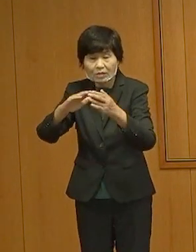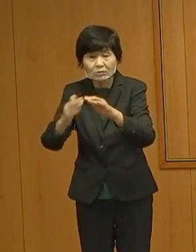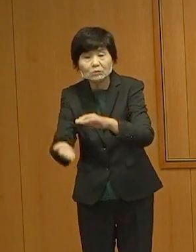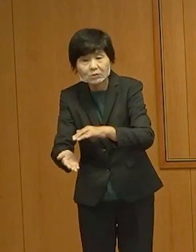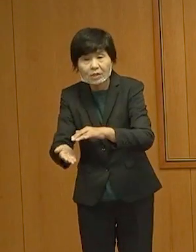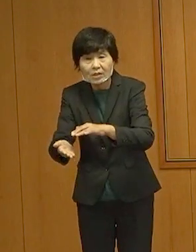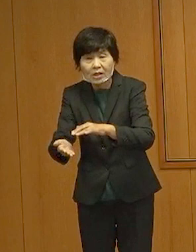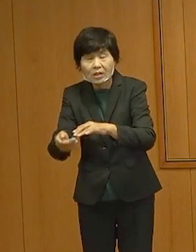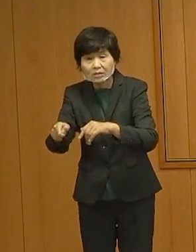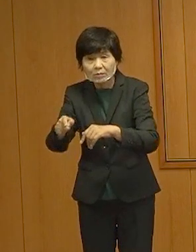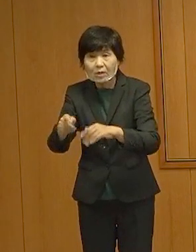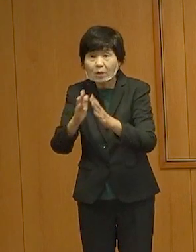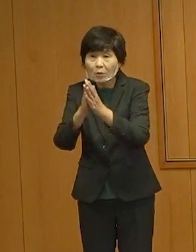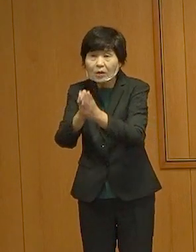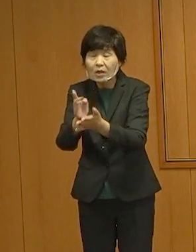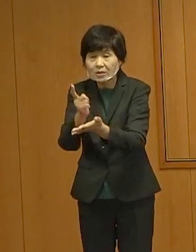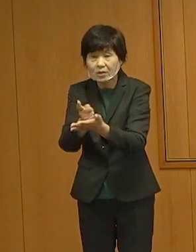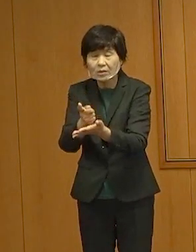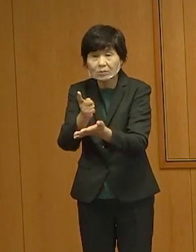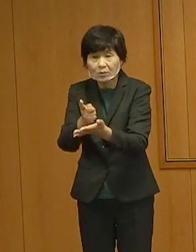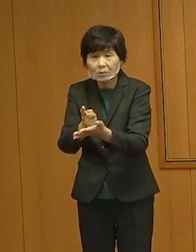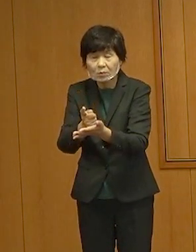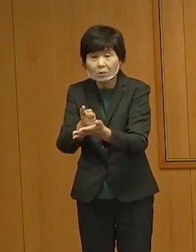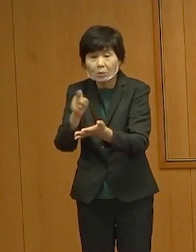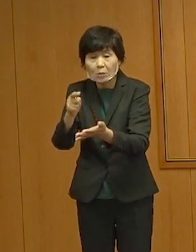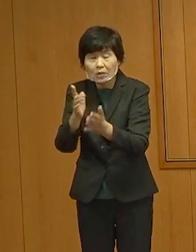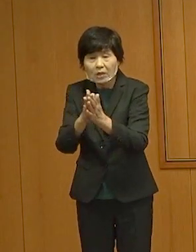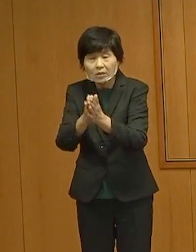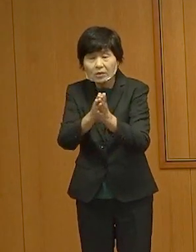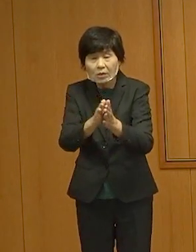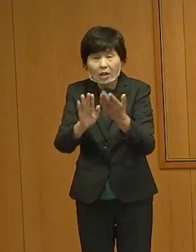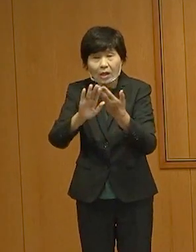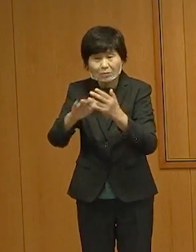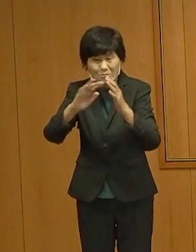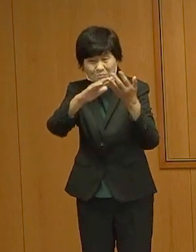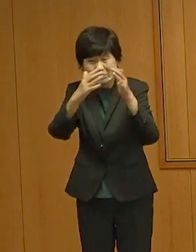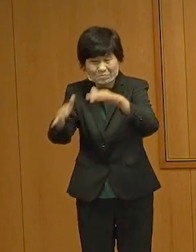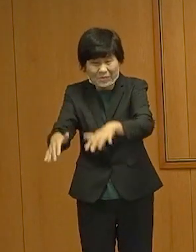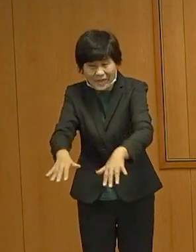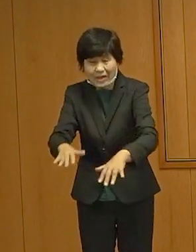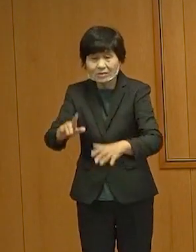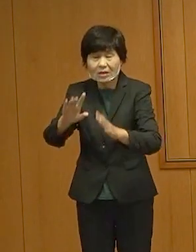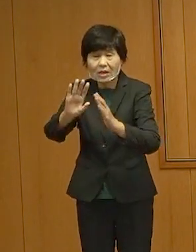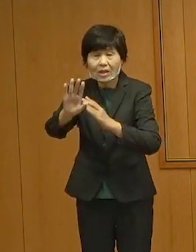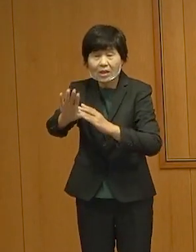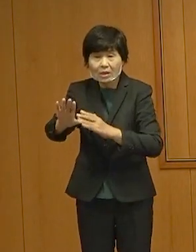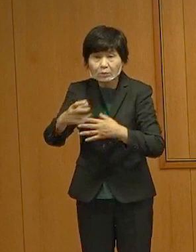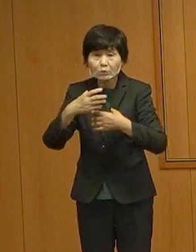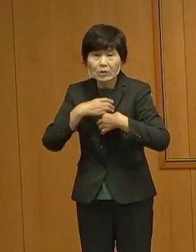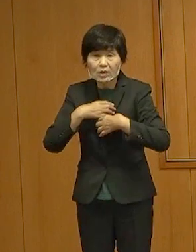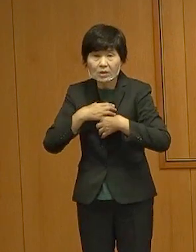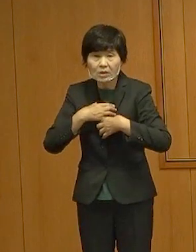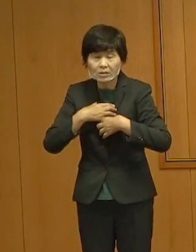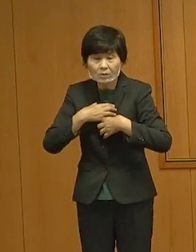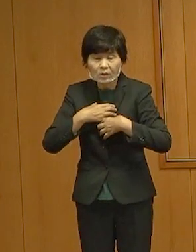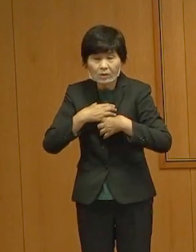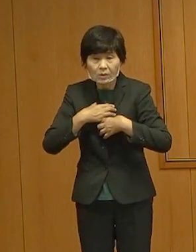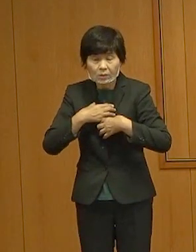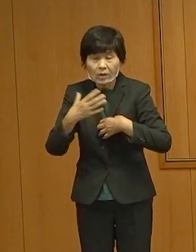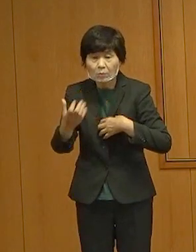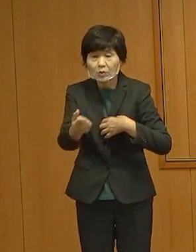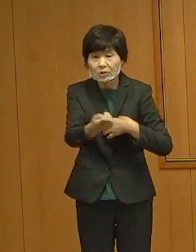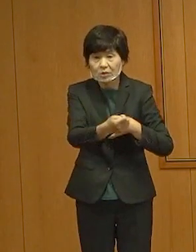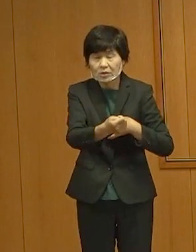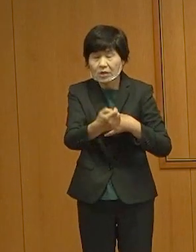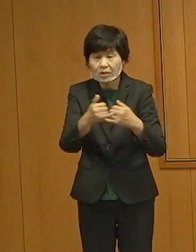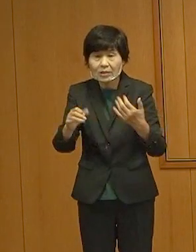ベースだけでなんか続いてたら何があるかわからないとかっていうなんか不安を持たれてたので、なんでしょう、その策